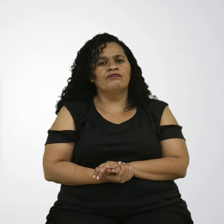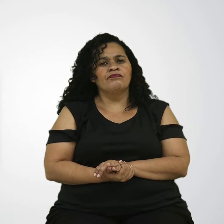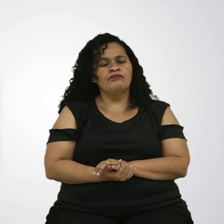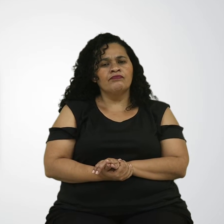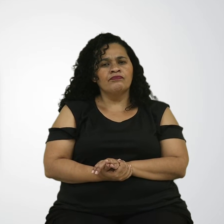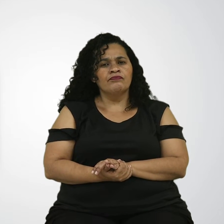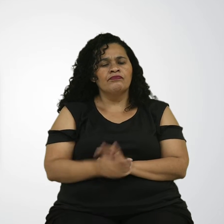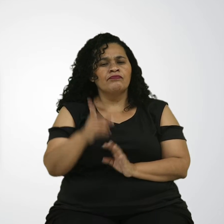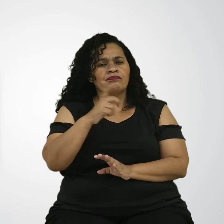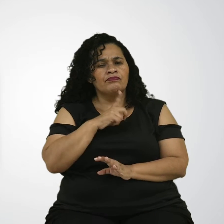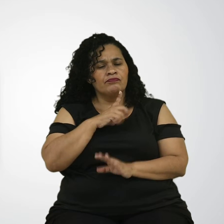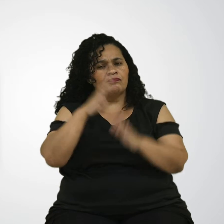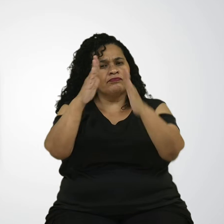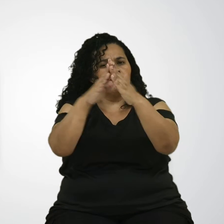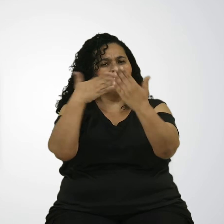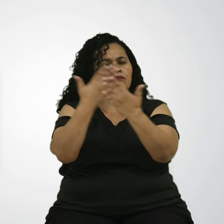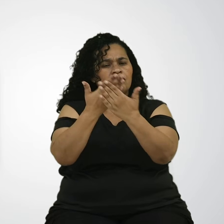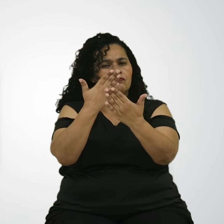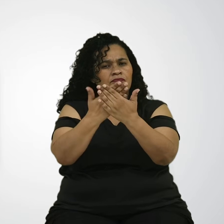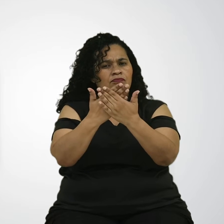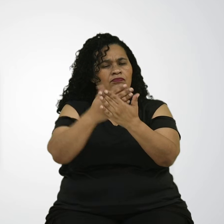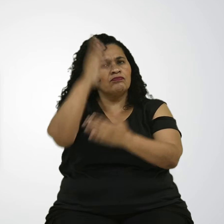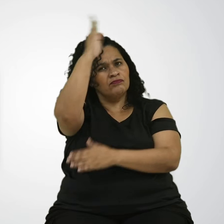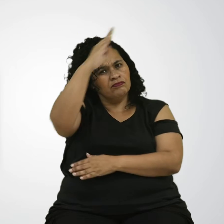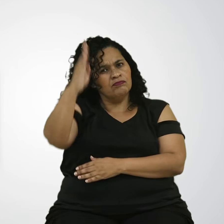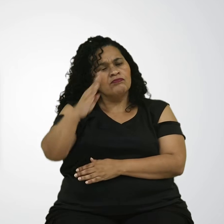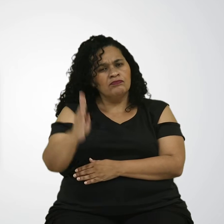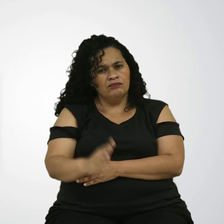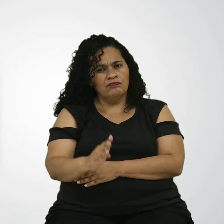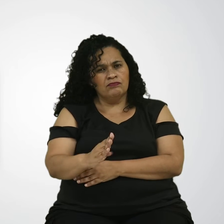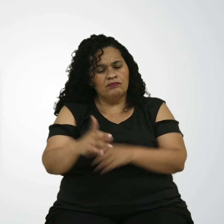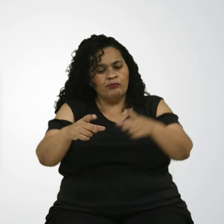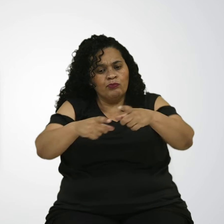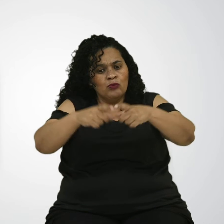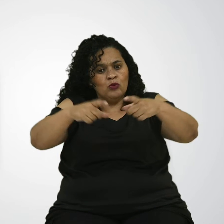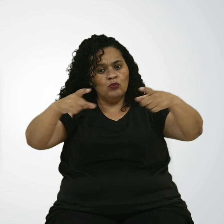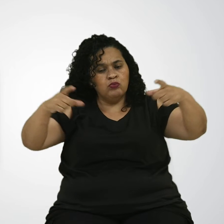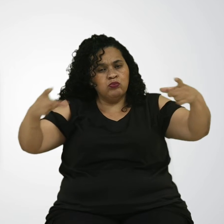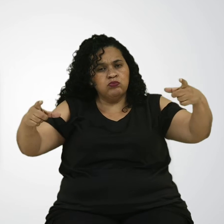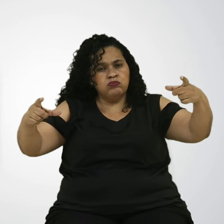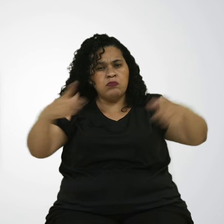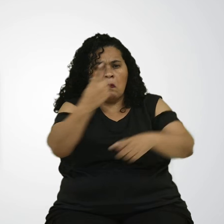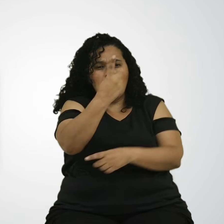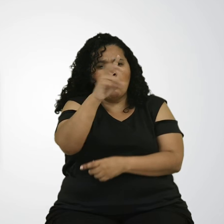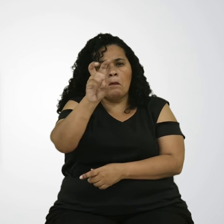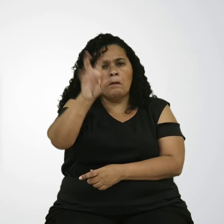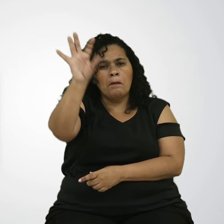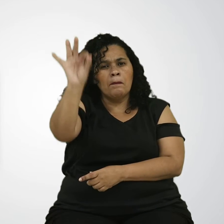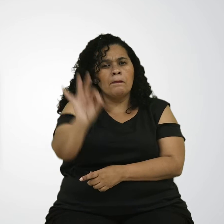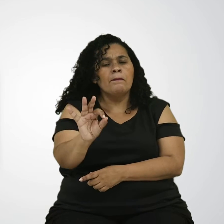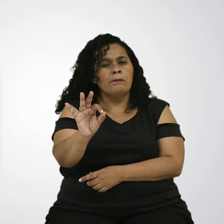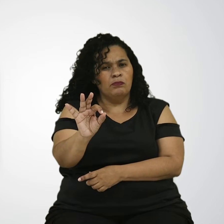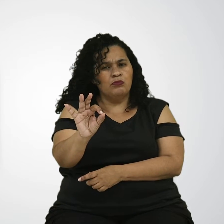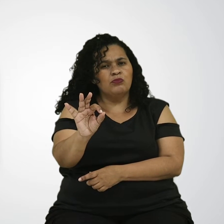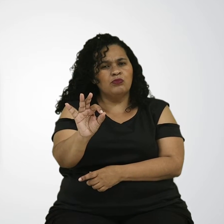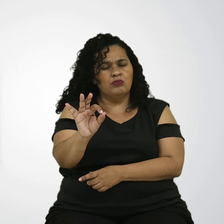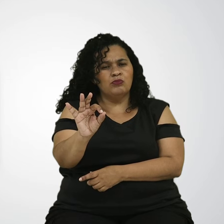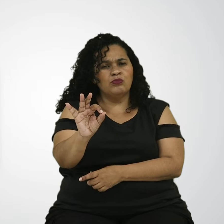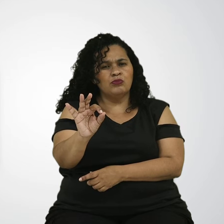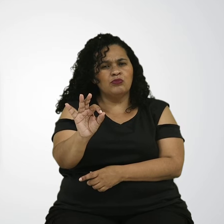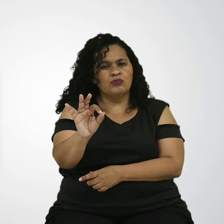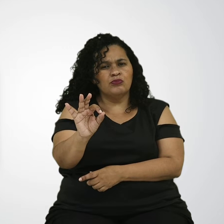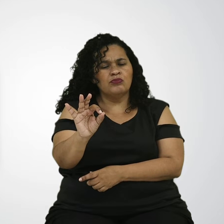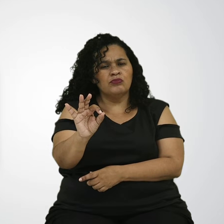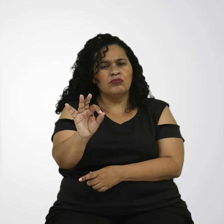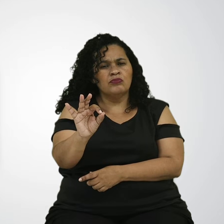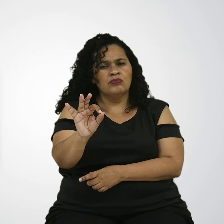Colégio Notorial do Brasil, o aumento foi de 15% em relação ao